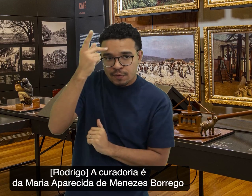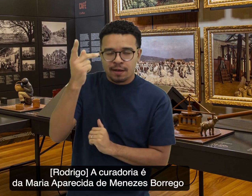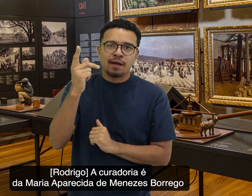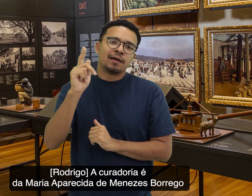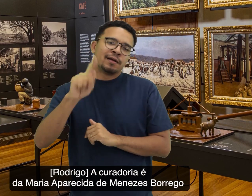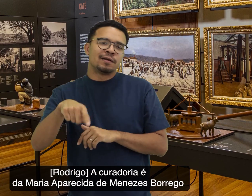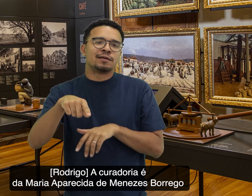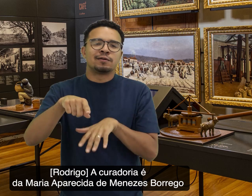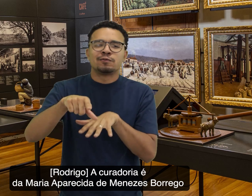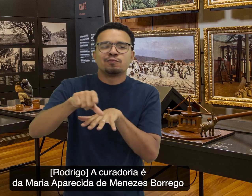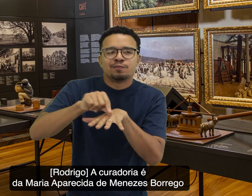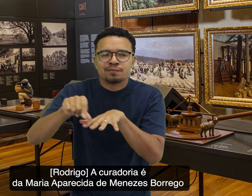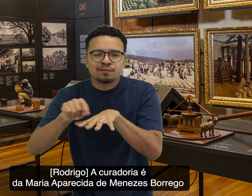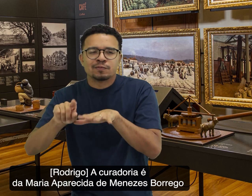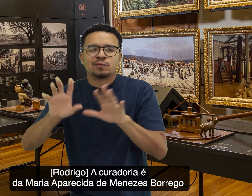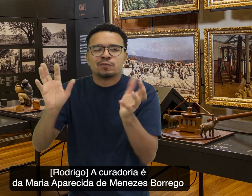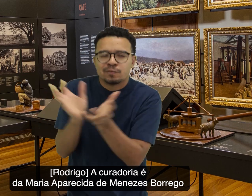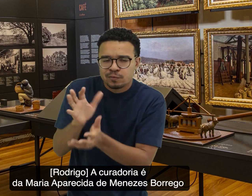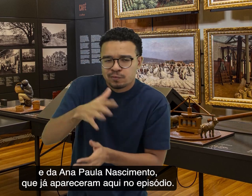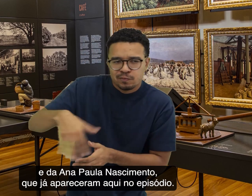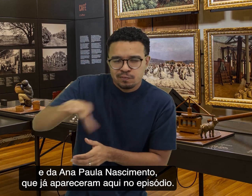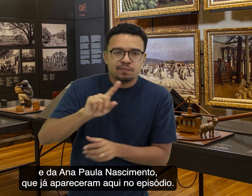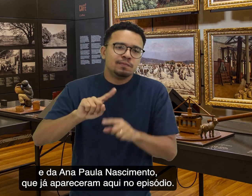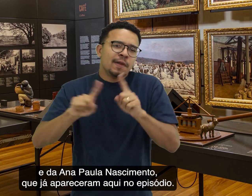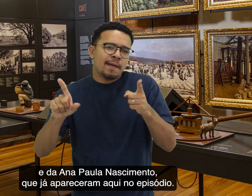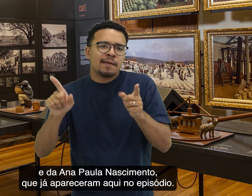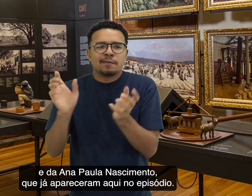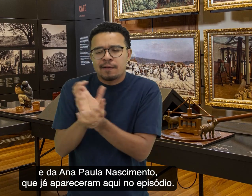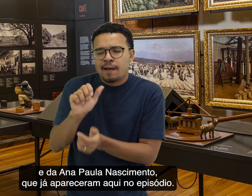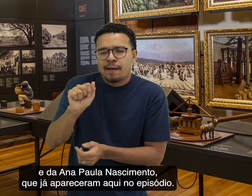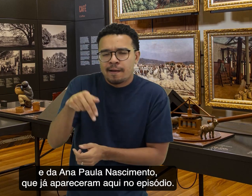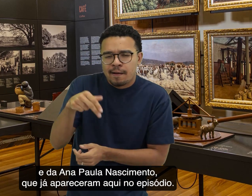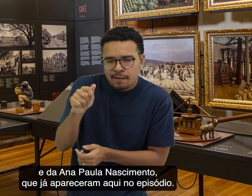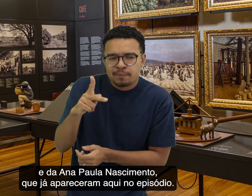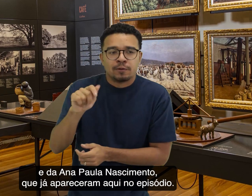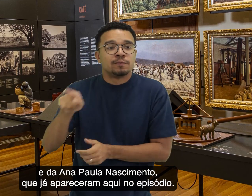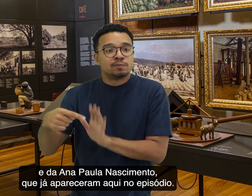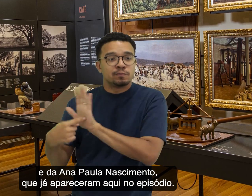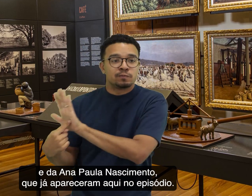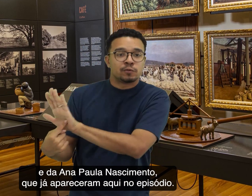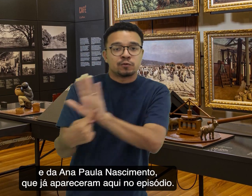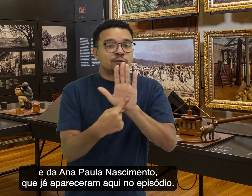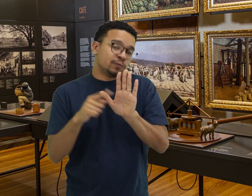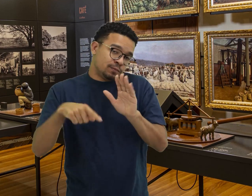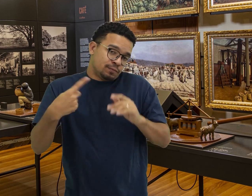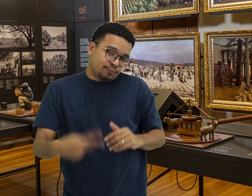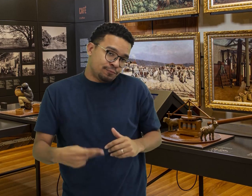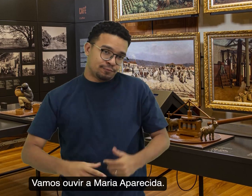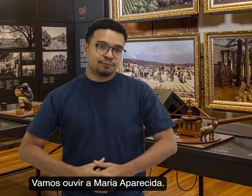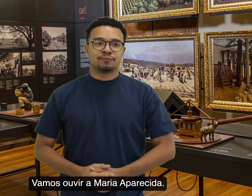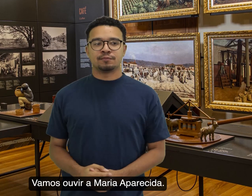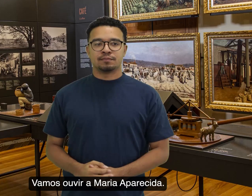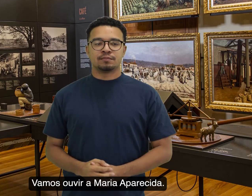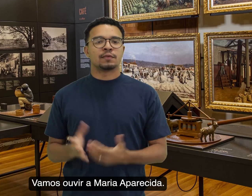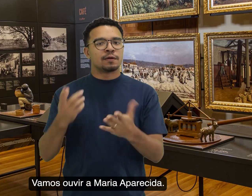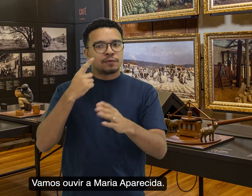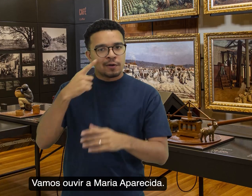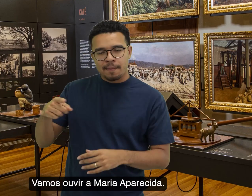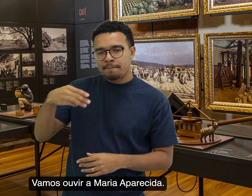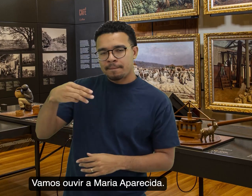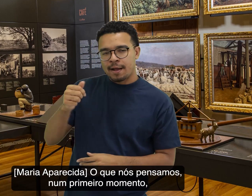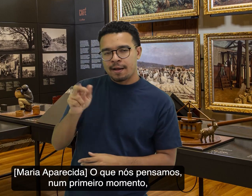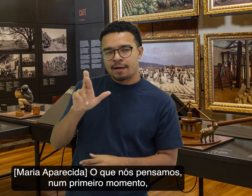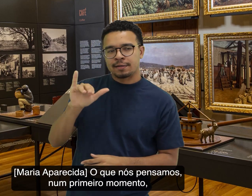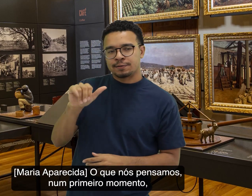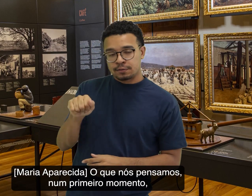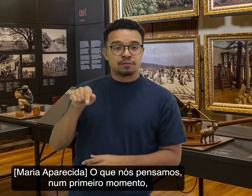paulistas. A curadoria é da Maria Aparecida de Menezes Borrego e da Ana Paula Nascimento, que já apareceram aqui no episódio. Vamos ouvir a